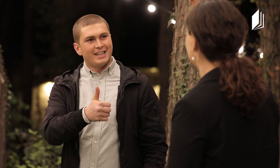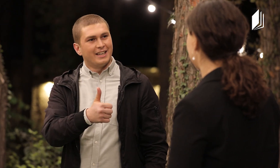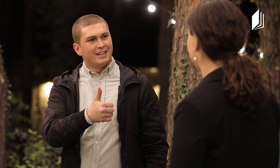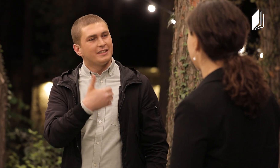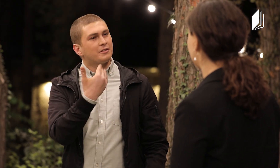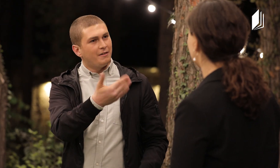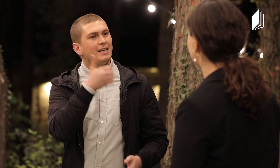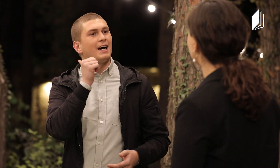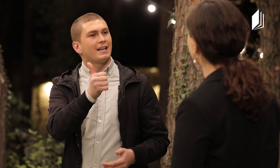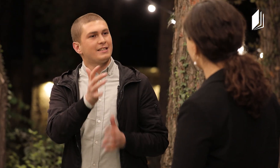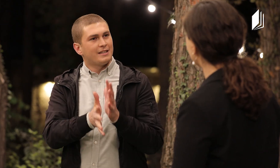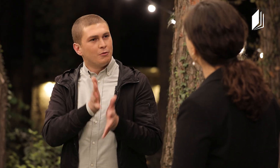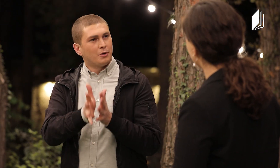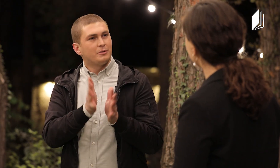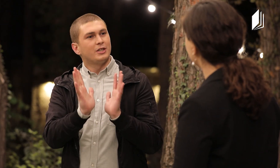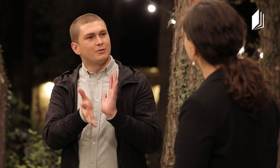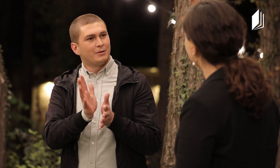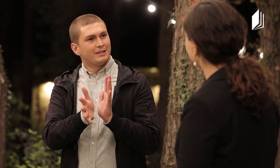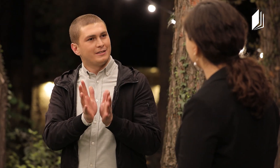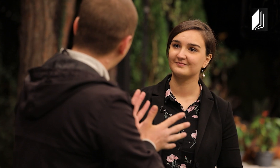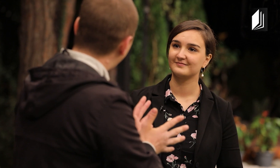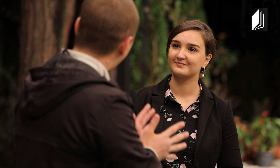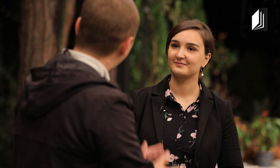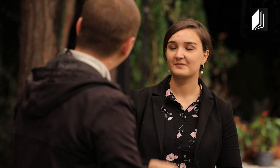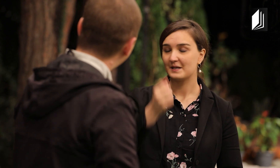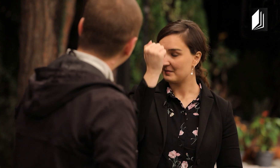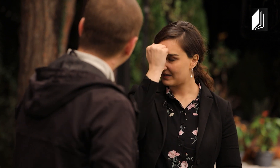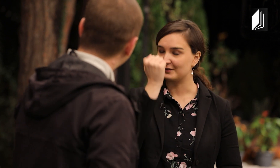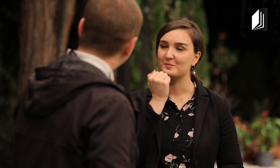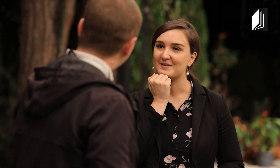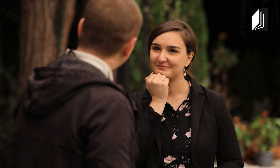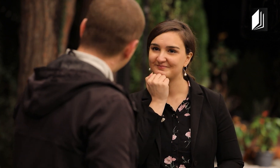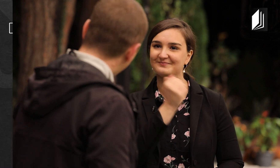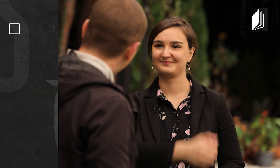კარგია. თქვენ კარგად საუბრობთ ჟესტურად. მადლობა.